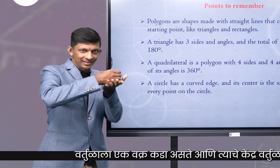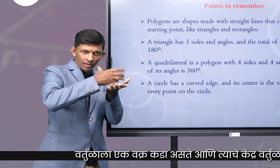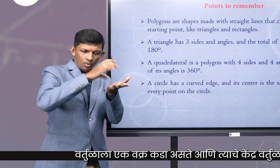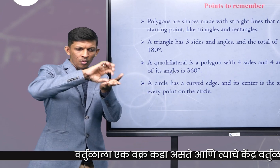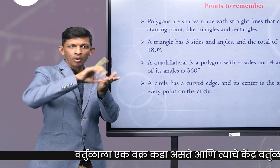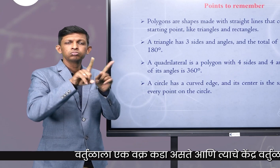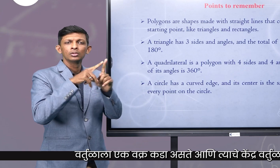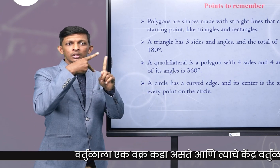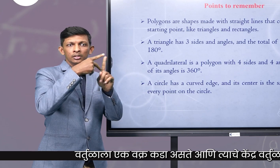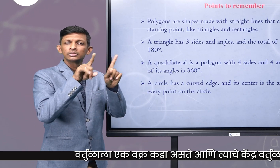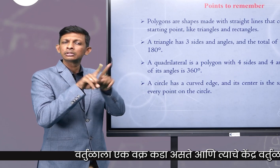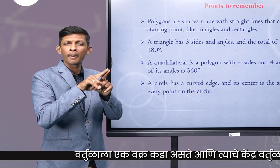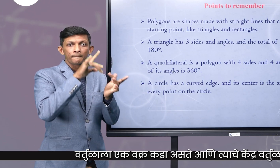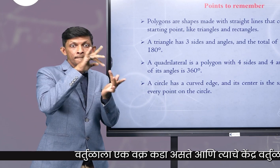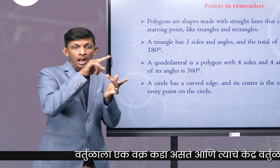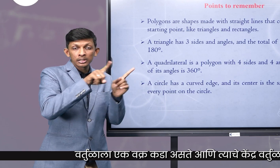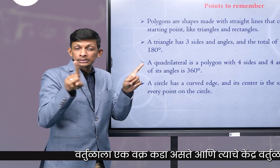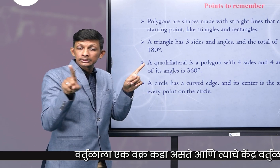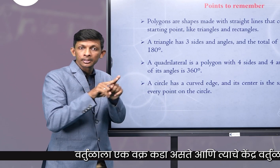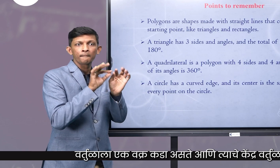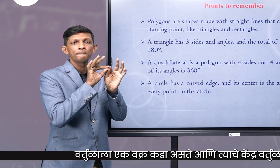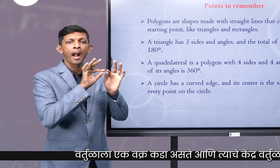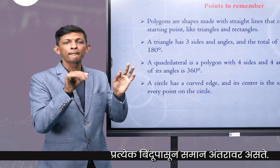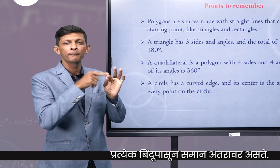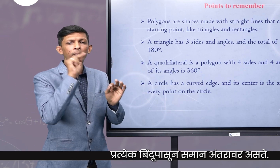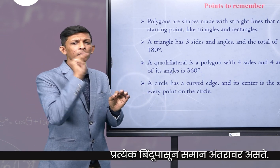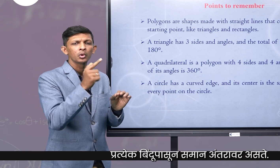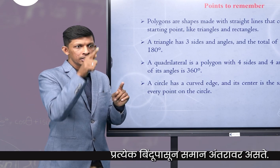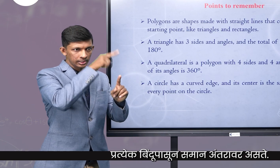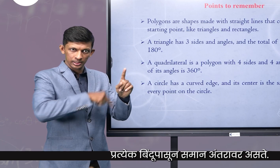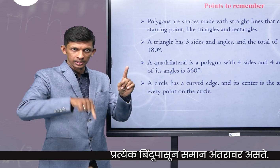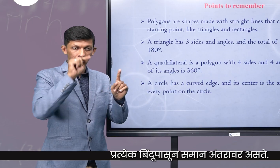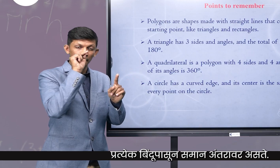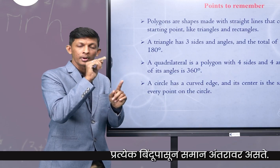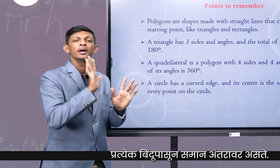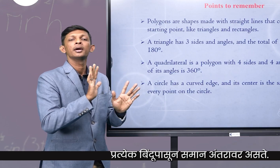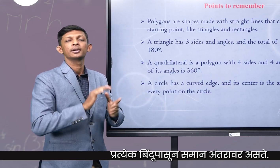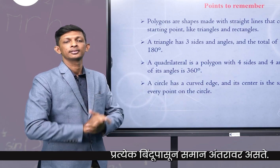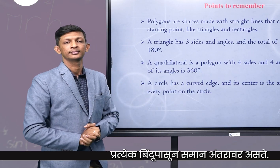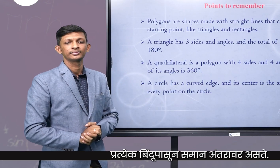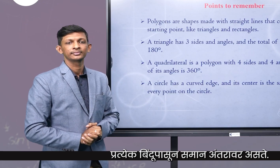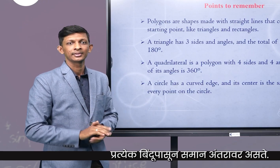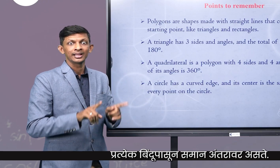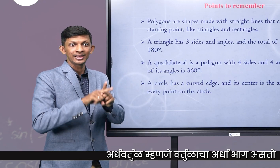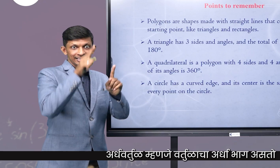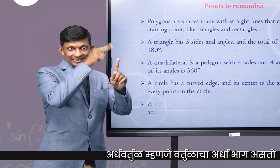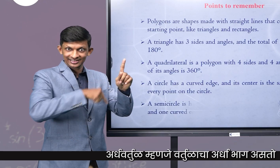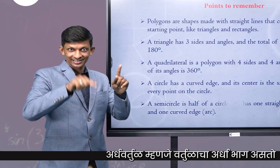वक्र कडा असते आणि त्याचे केंद्र वर्तुळावरील प्रत्येक बिंदूपासून समान अंतरावर असते. अर्धवर्तुळ